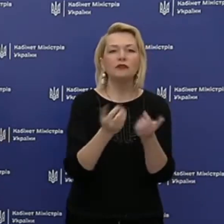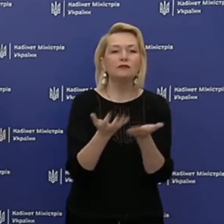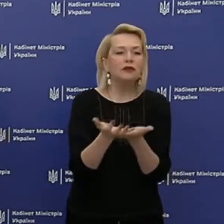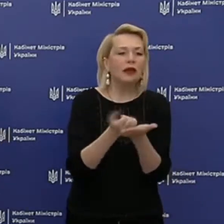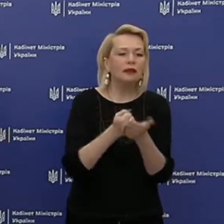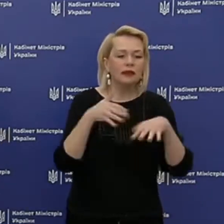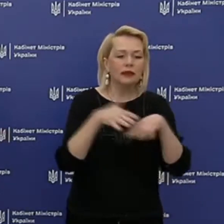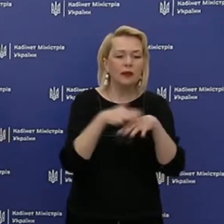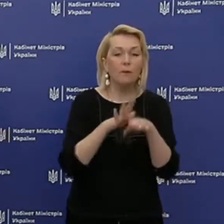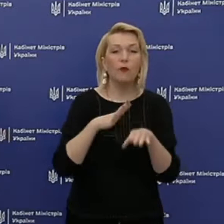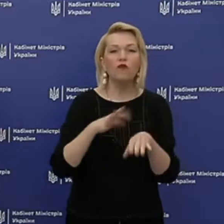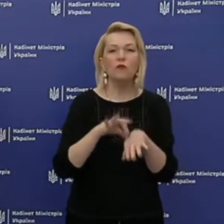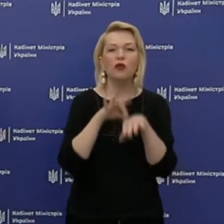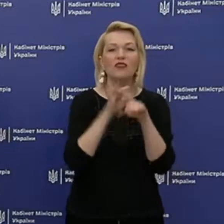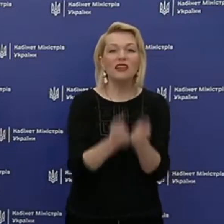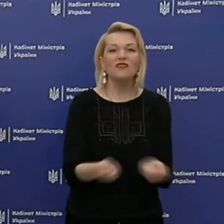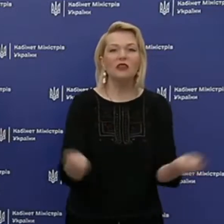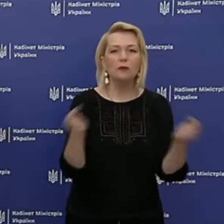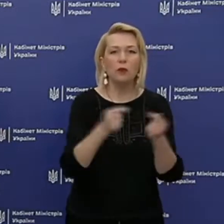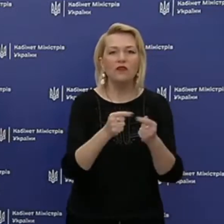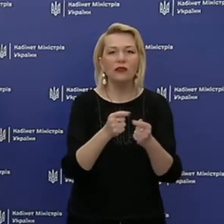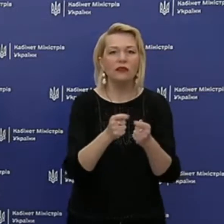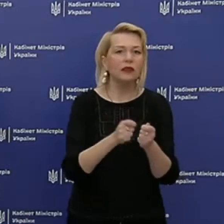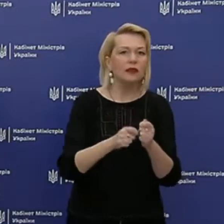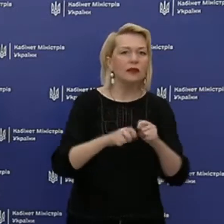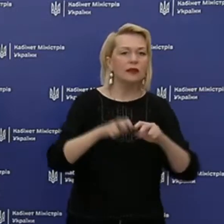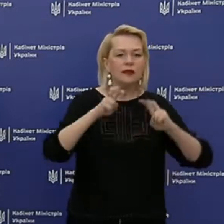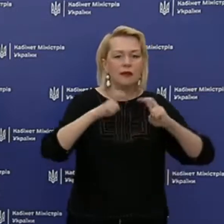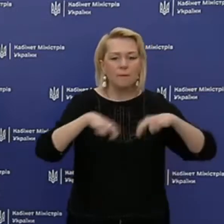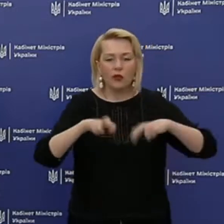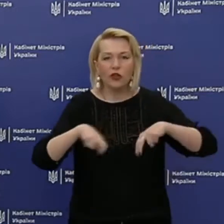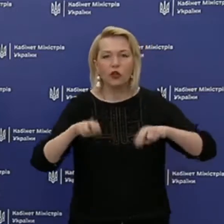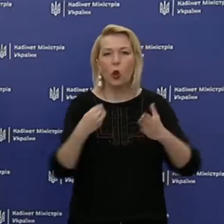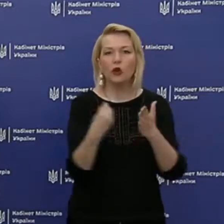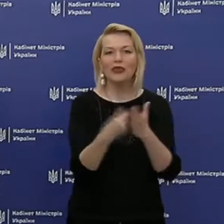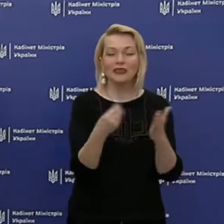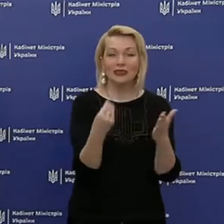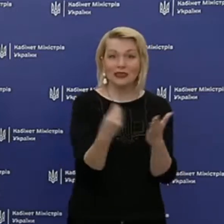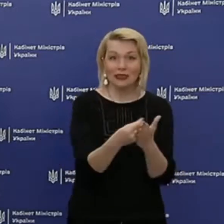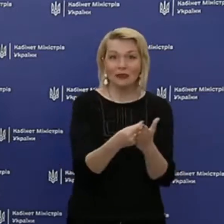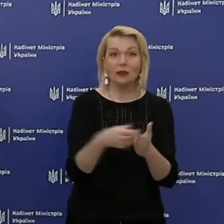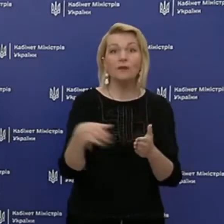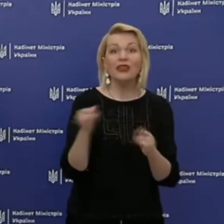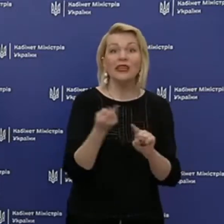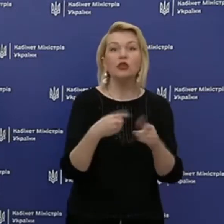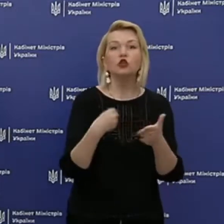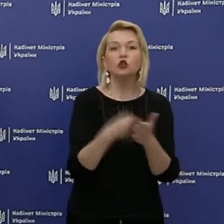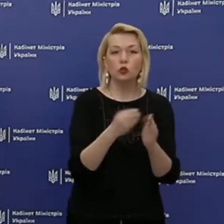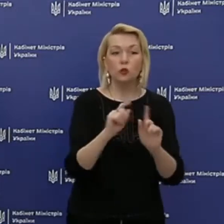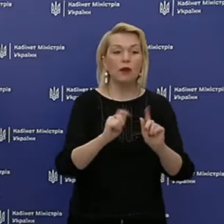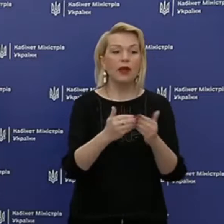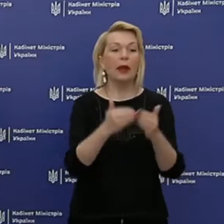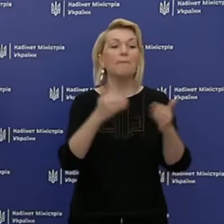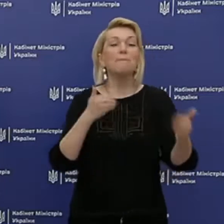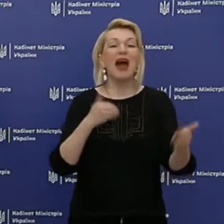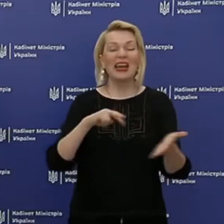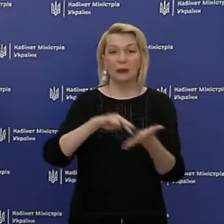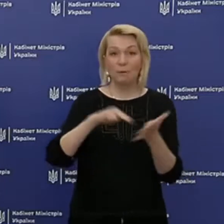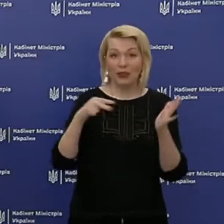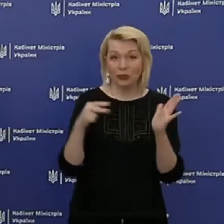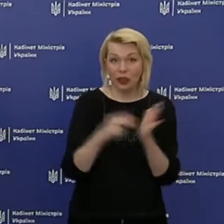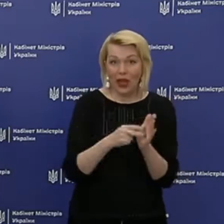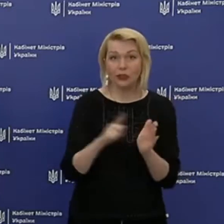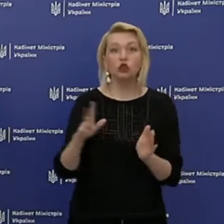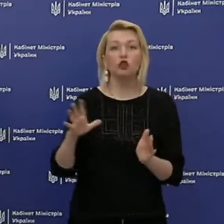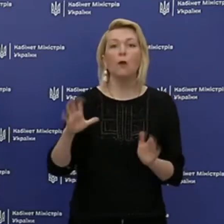розрахунка, був проведений відповідний моніторинг цін, і сума, яка передбачається для того,